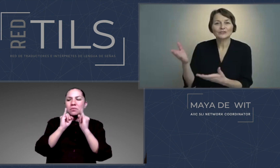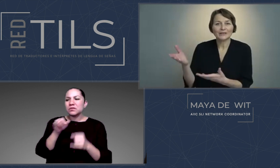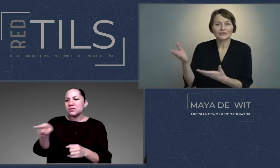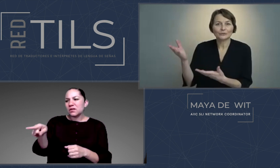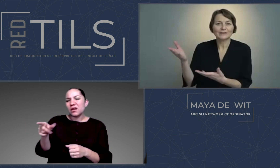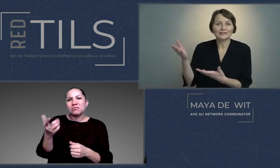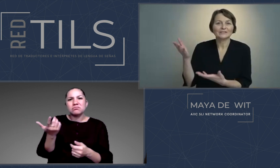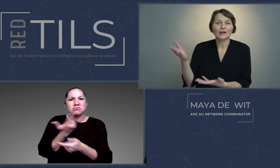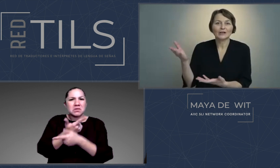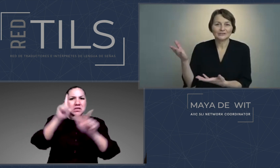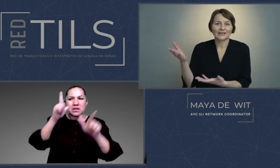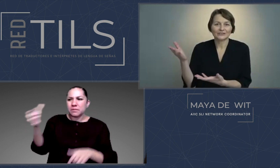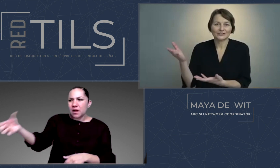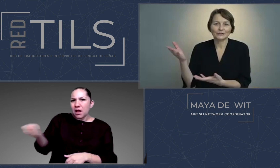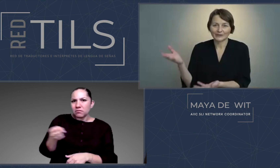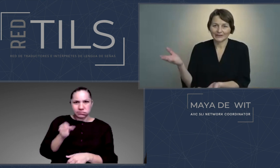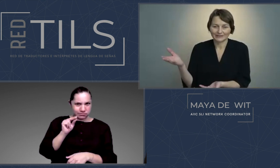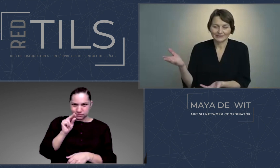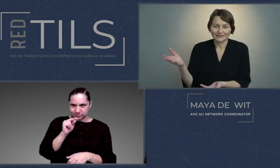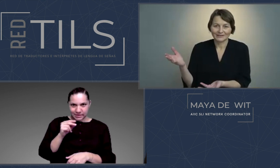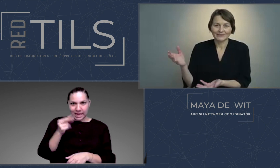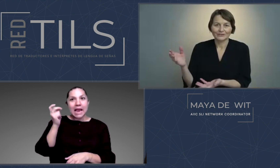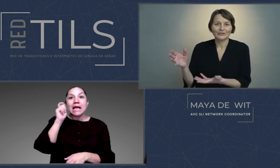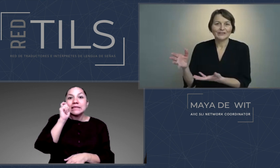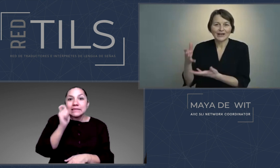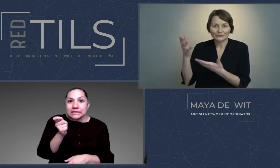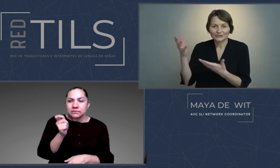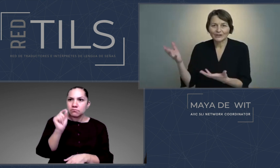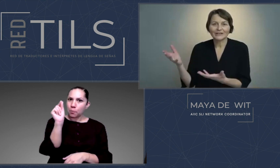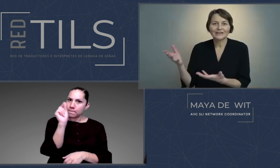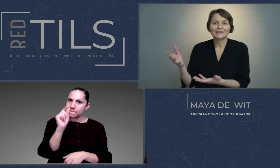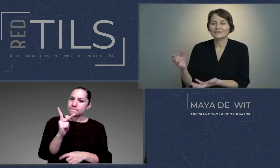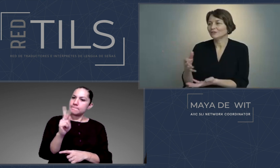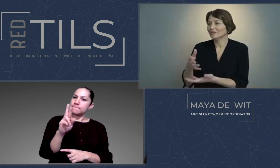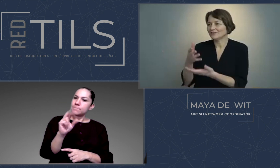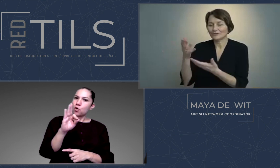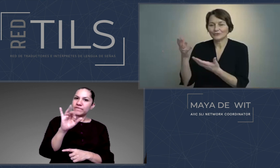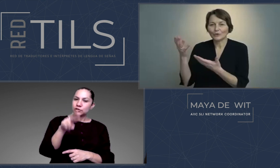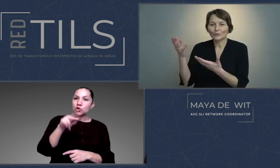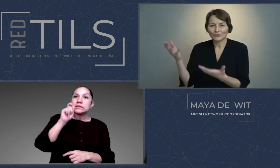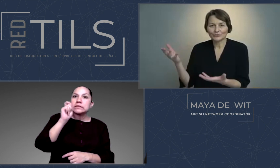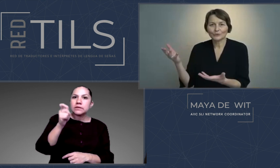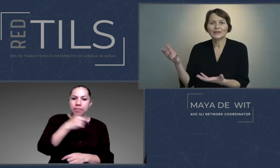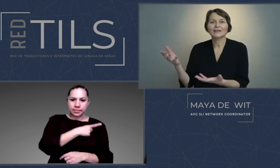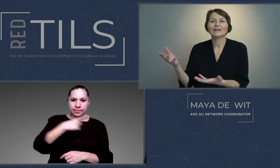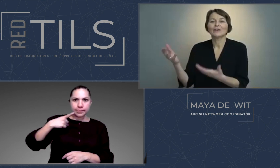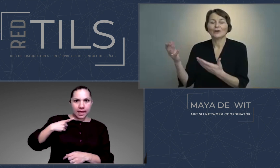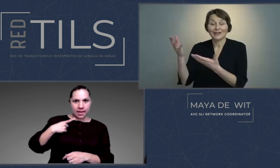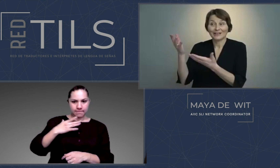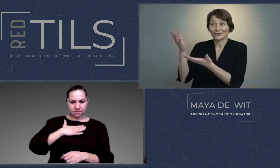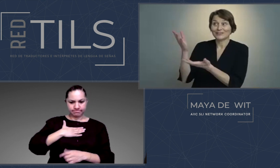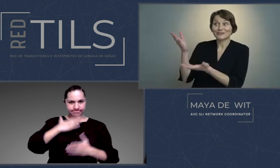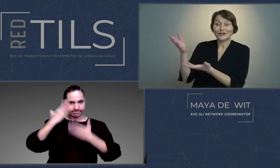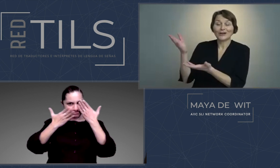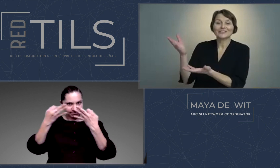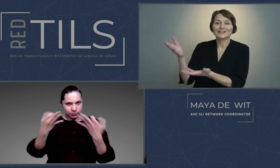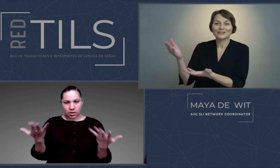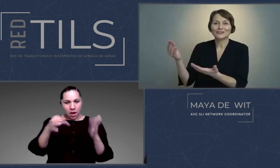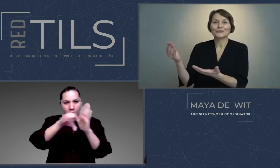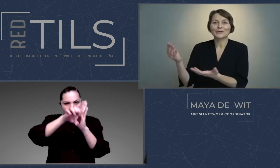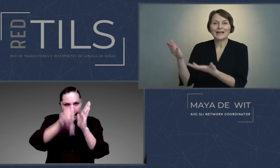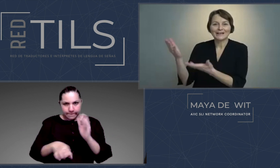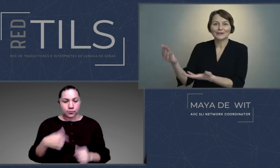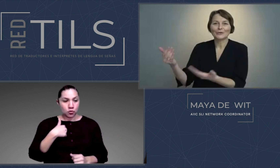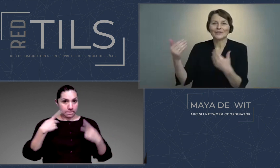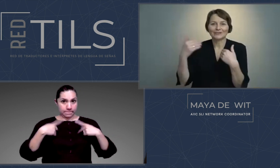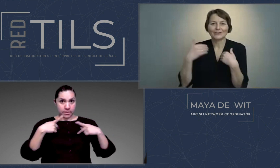al médico, si quieres cerciorar que ese doctor tenga, pues, un grado en medicina y que